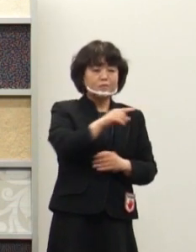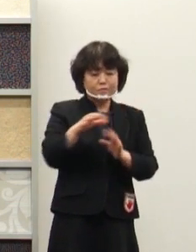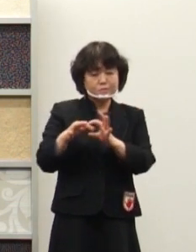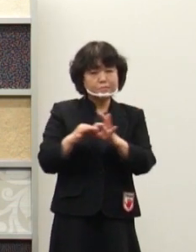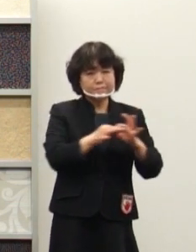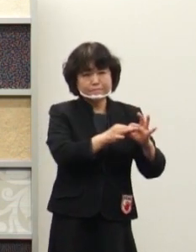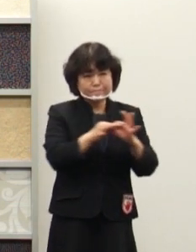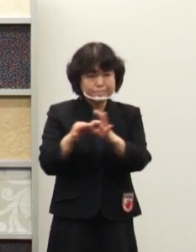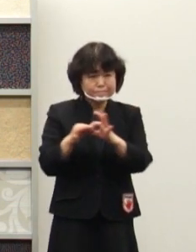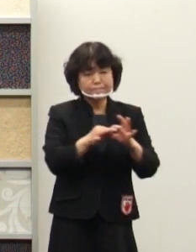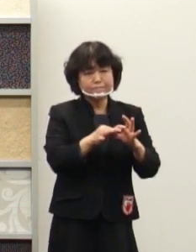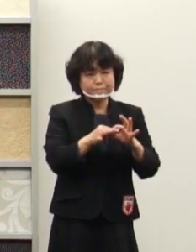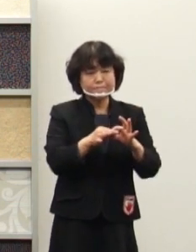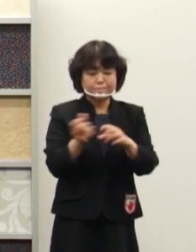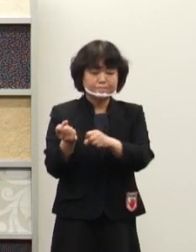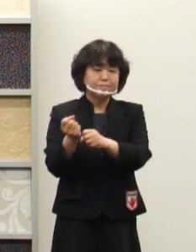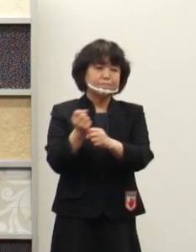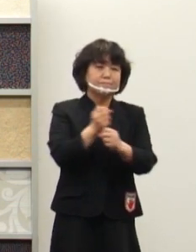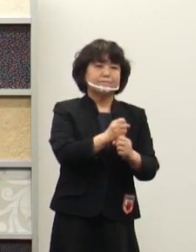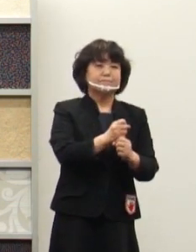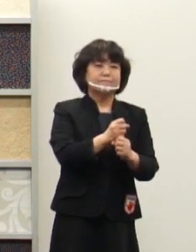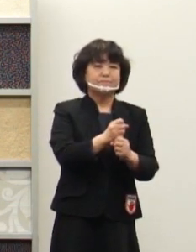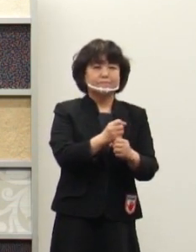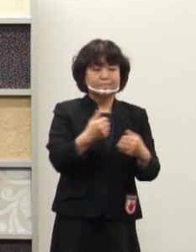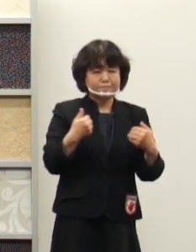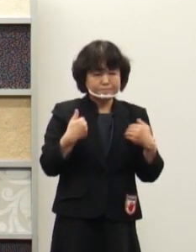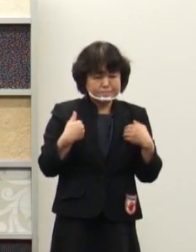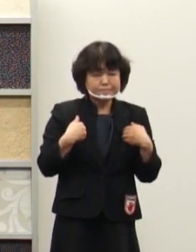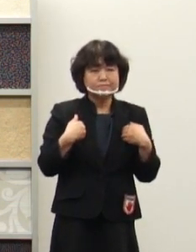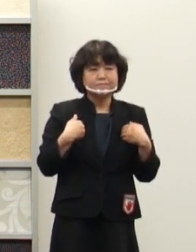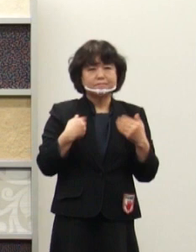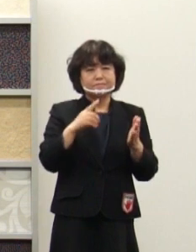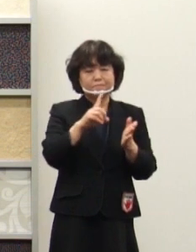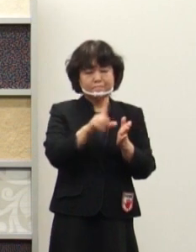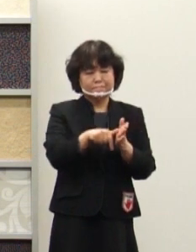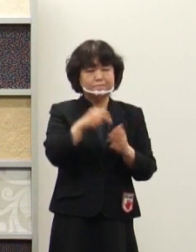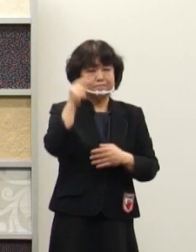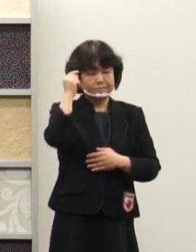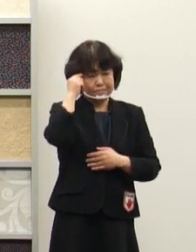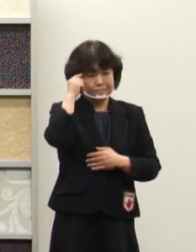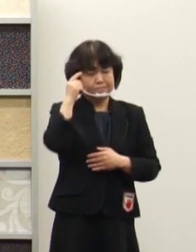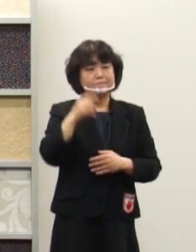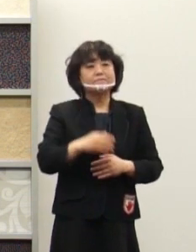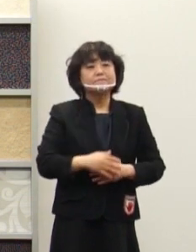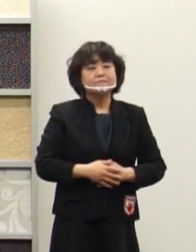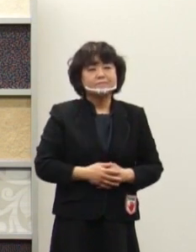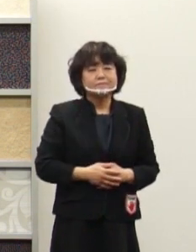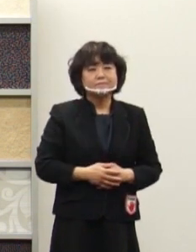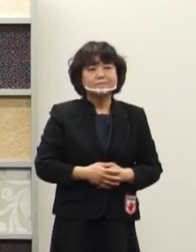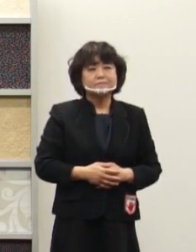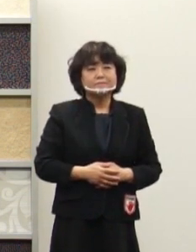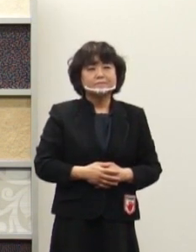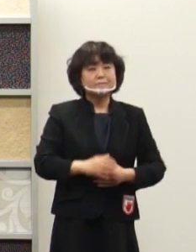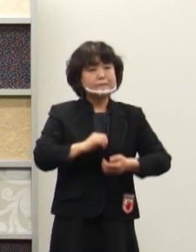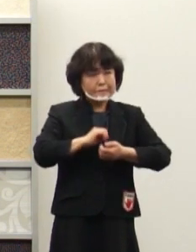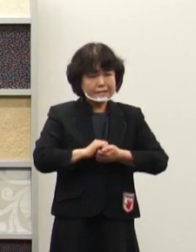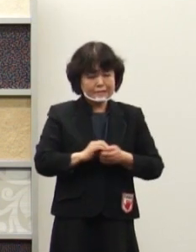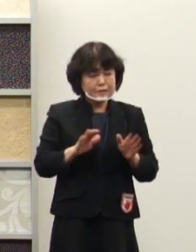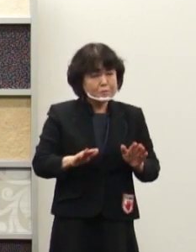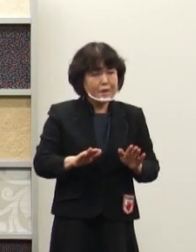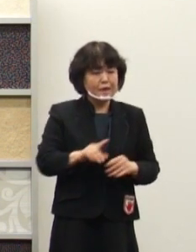というか、そういうものも取り戻していかなければならないタイミングに差し掛かっていようと思います。ですので、ぜひこの1週